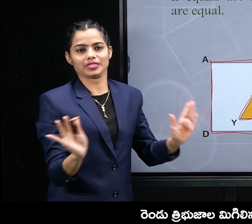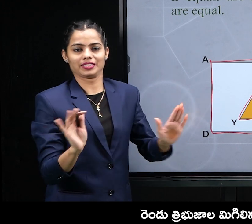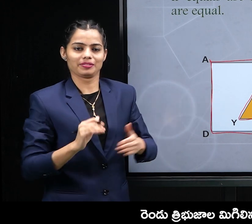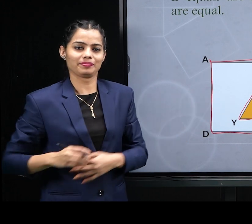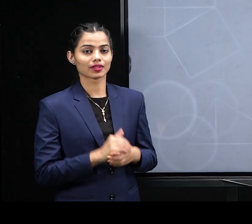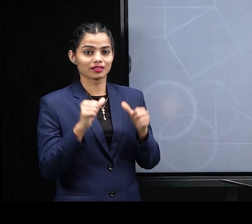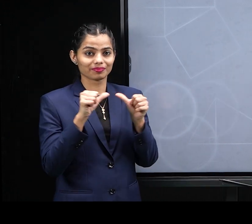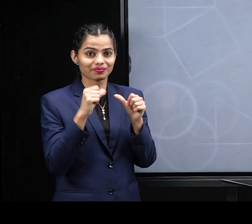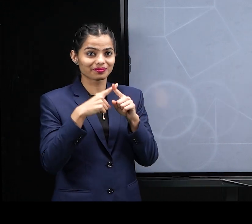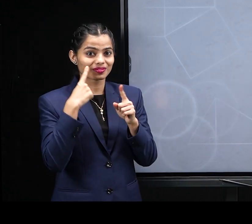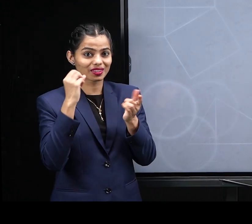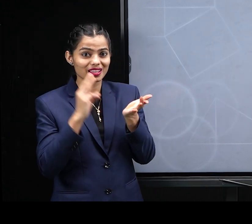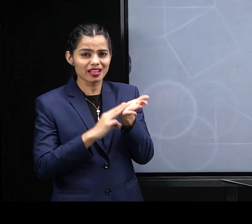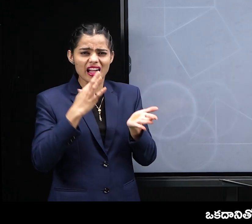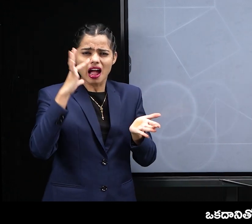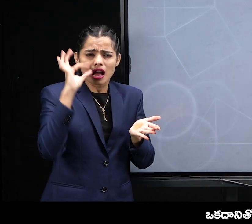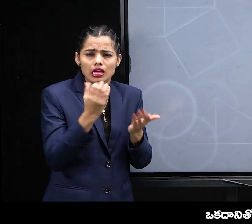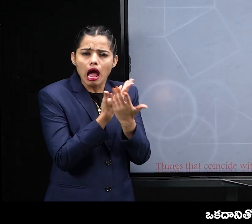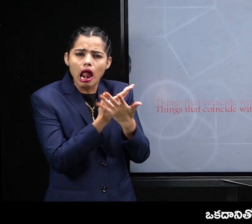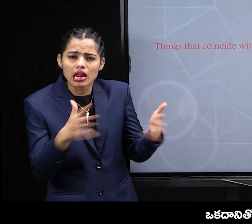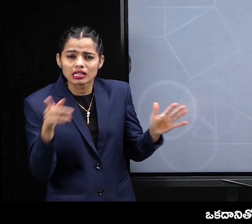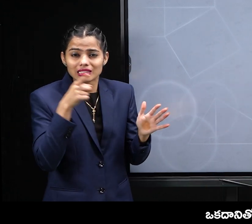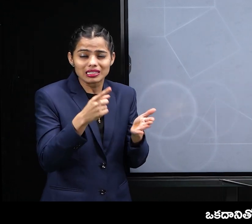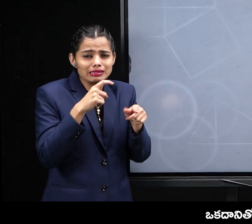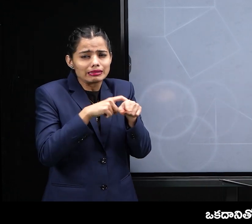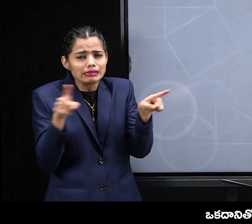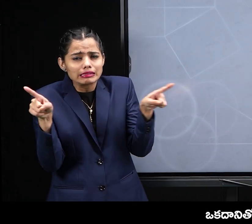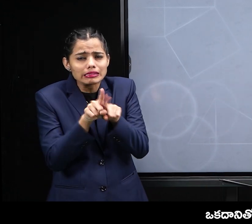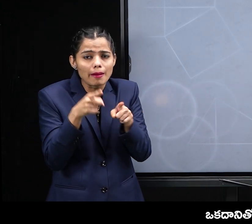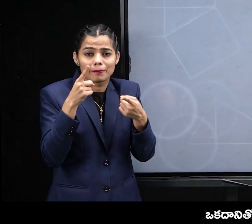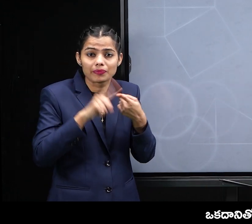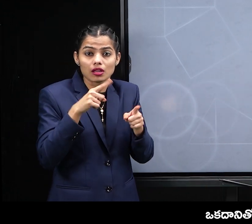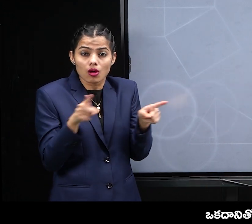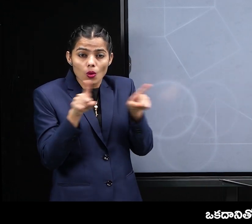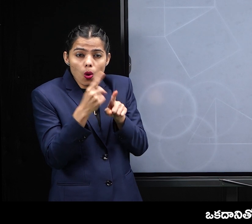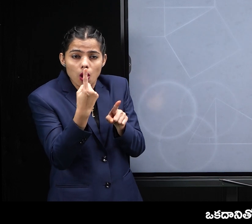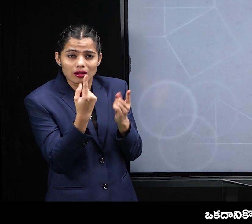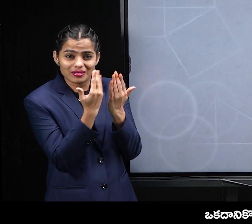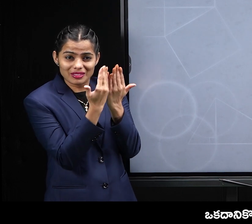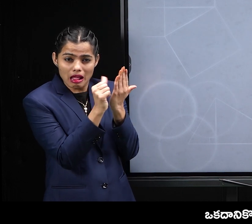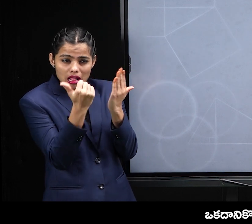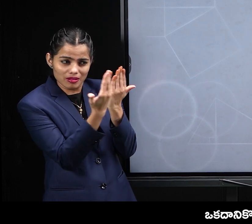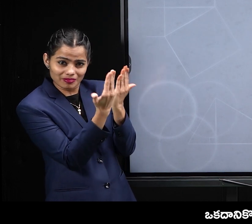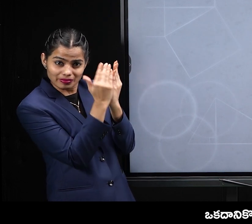సూత్రం నాలుగు ఒకదానితో ఒకటి ఏకిబా వించే అమ్సాలు ఒకదానితో ఒకటి